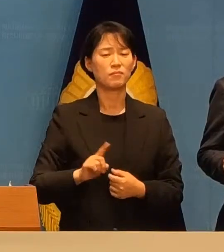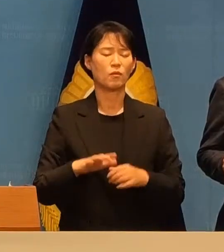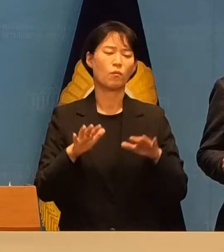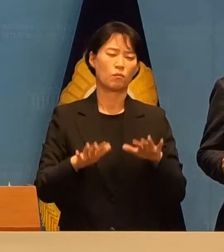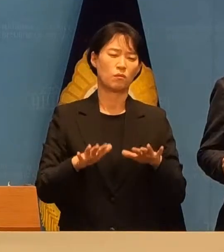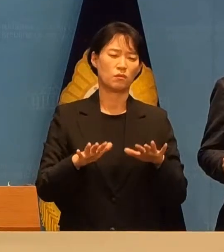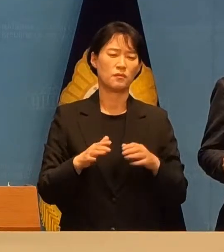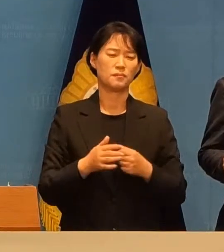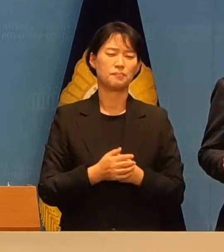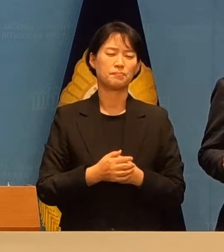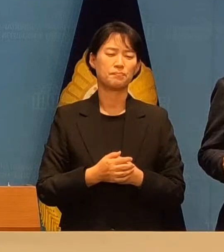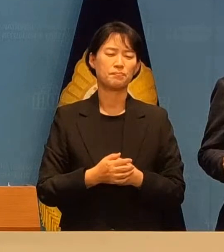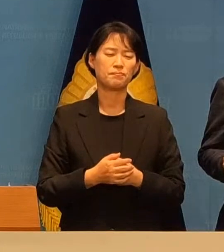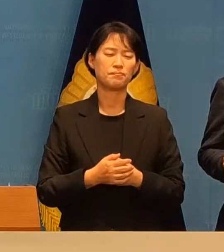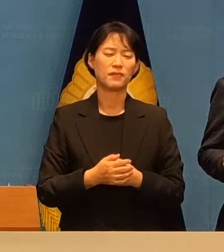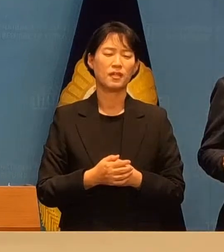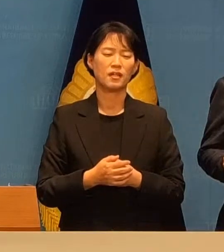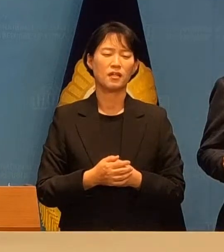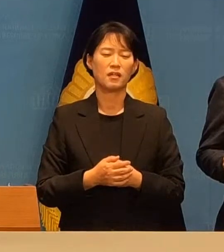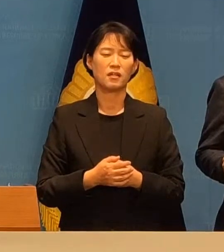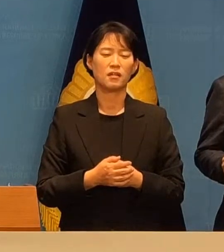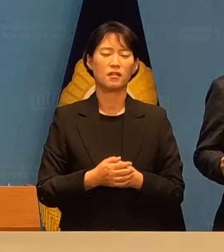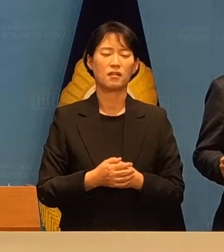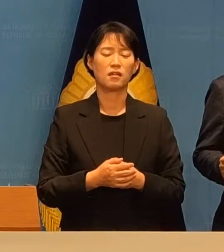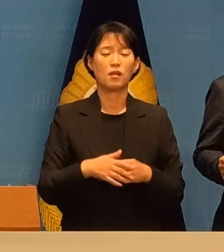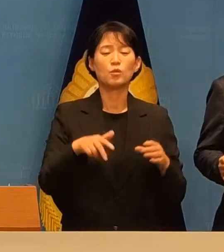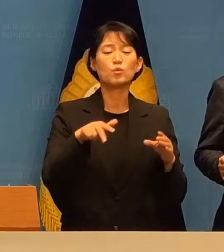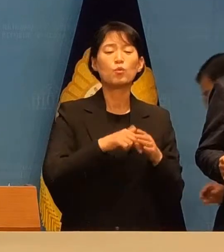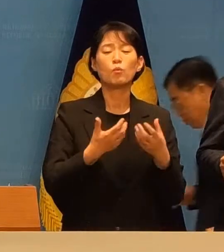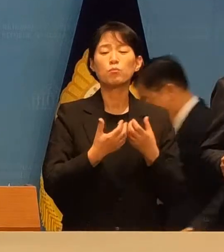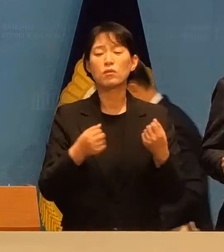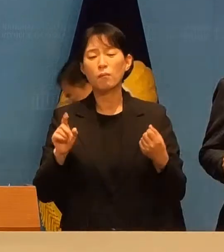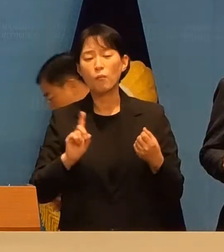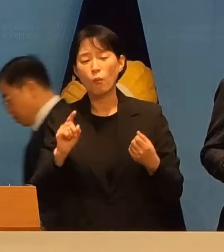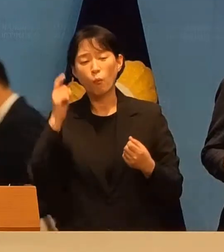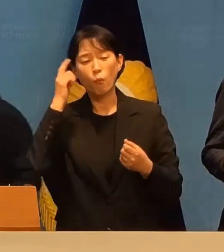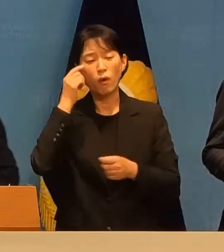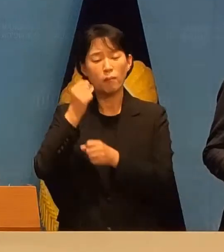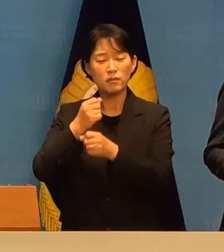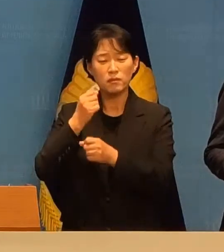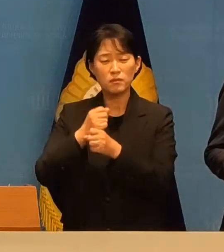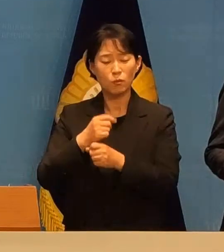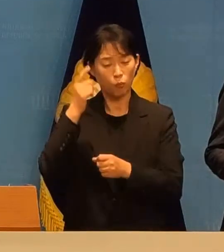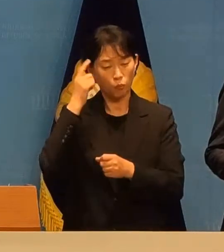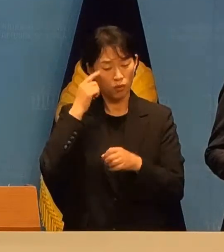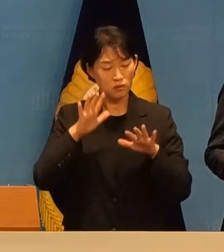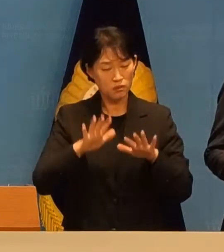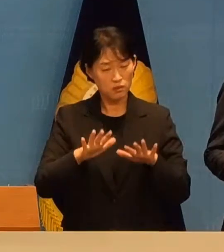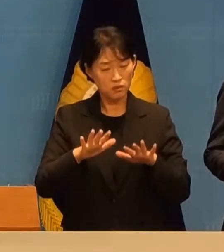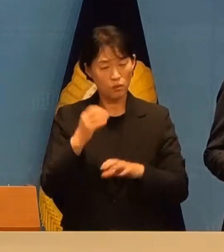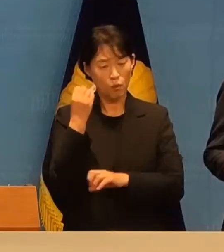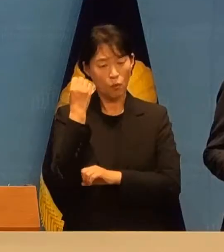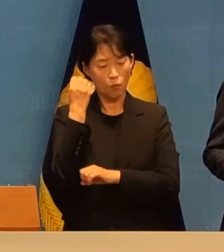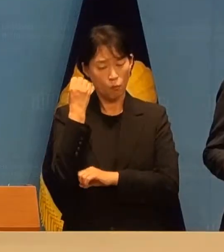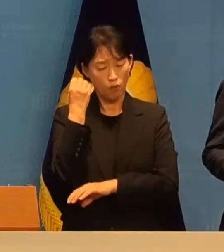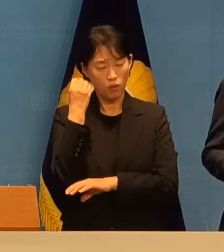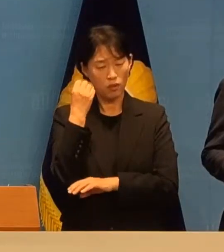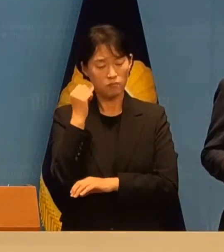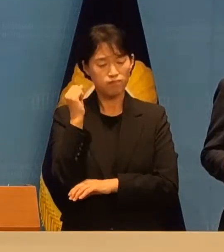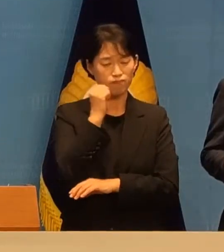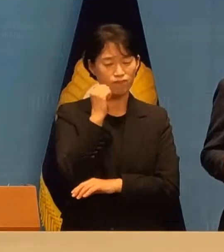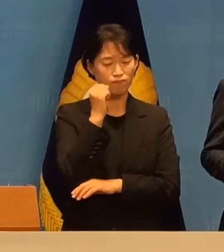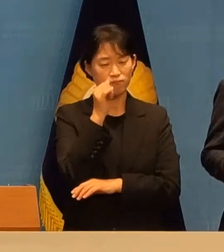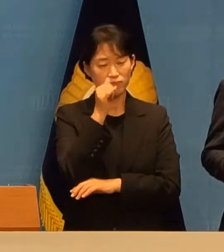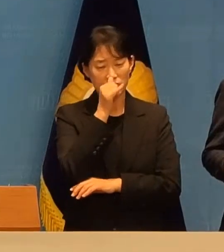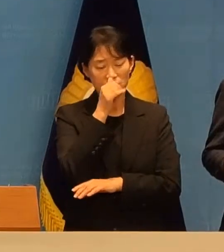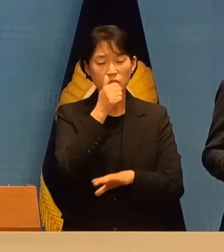오늘 정교 분리가 무엇이고 왜 만들어졌고 왜 지금 이 원리가 흔들리고 있는지, 그리고